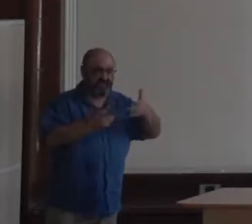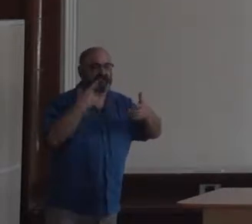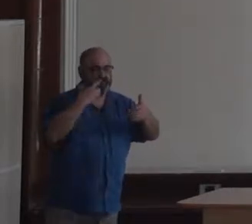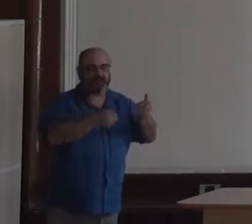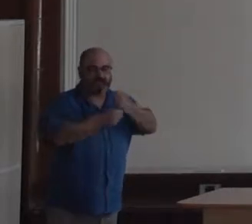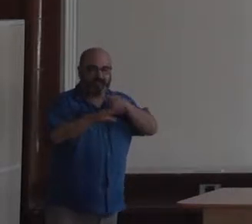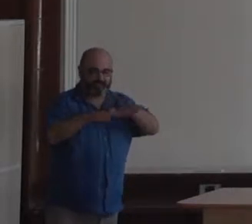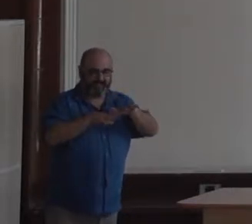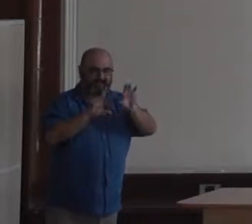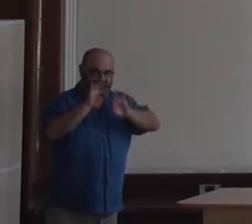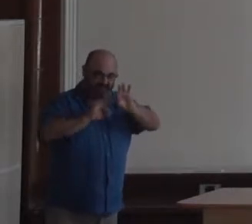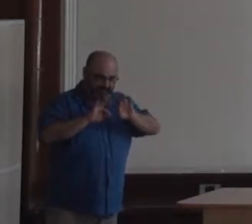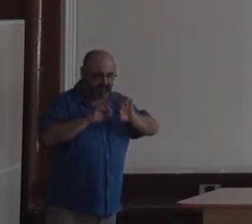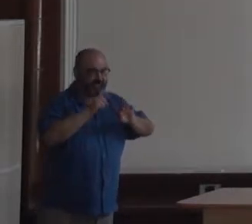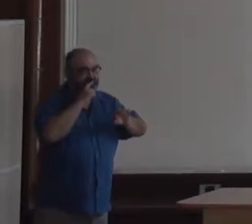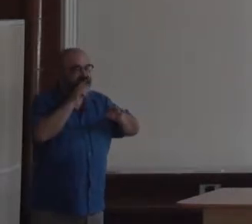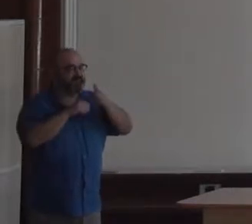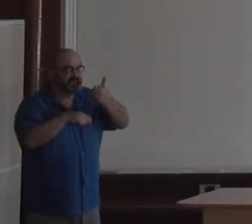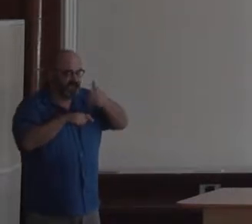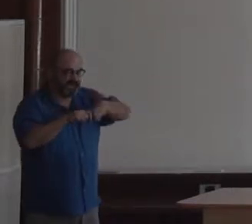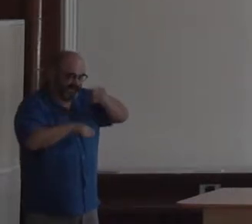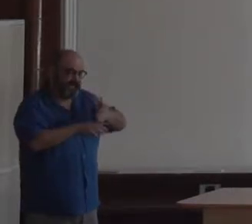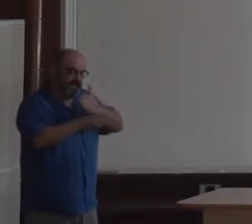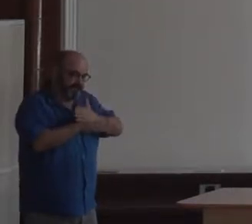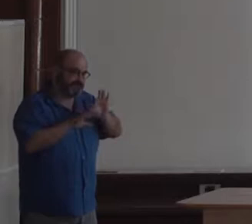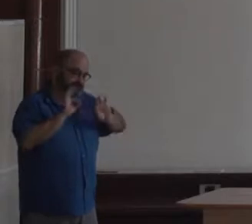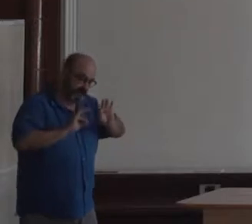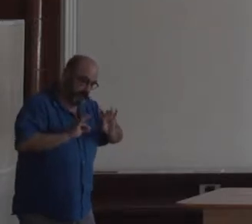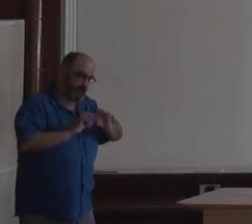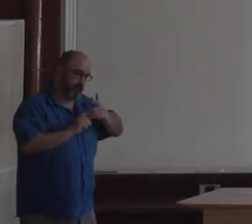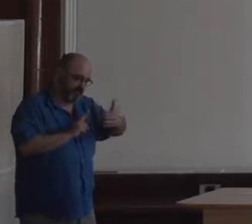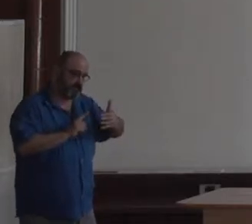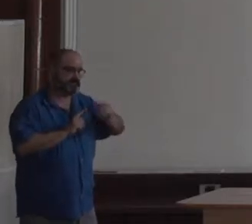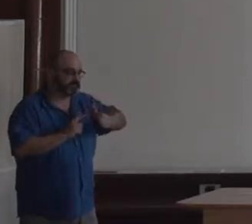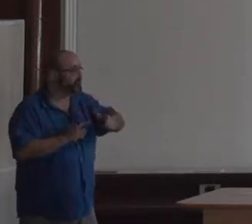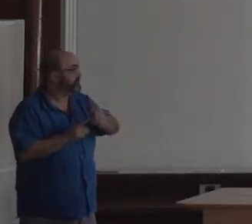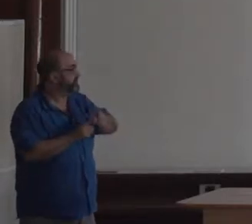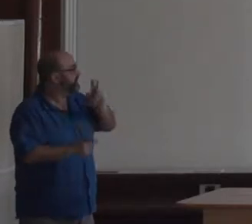setup qui va être exécutée avant chaque test et qui va pouvoir mettre en place le contexte. Donc ça,